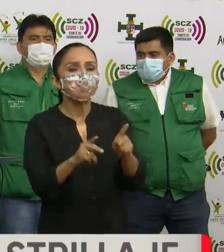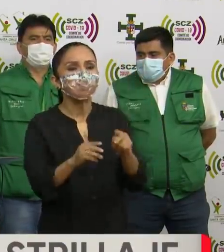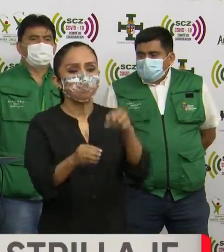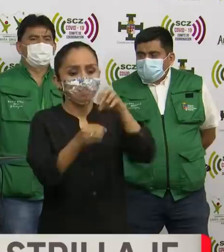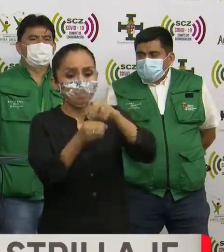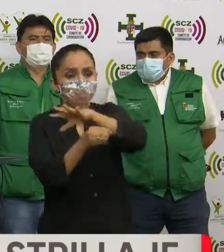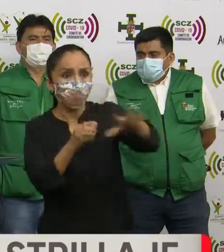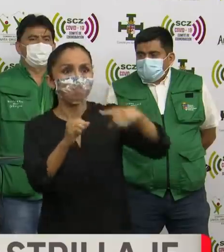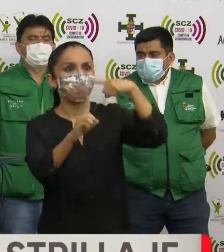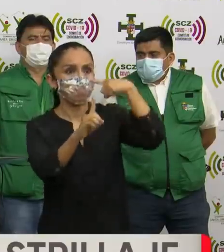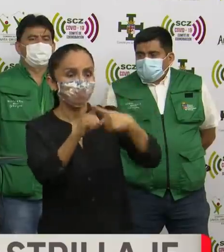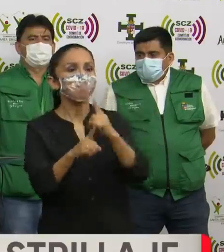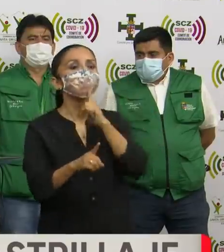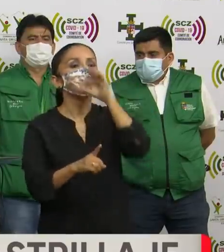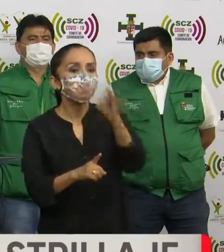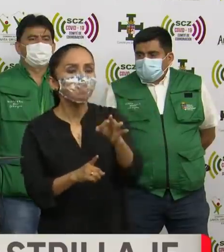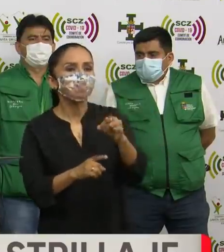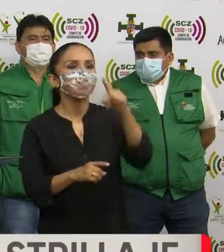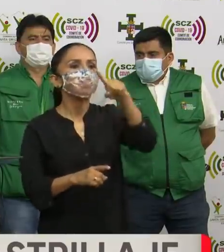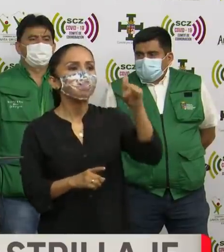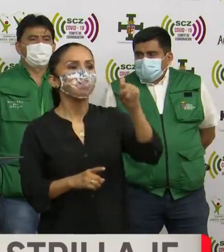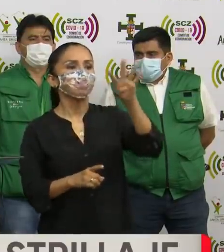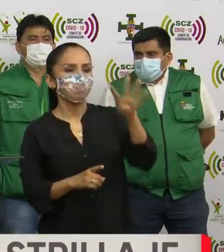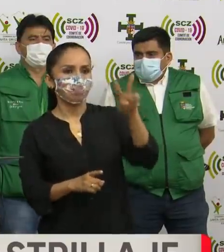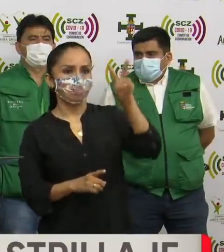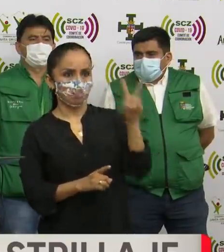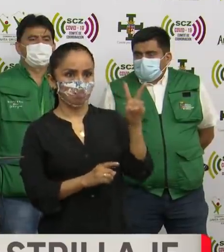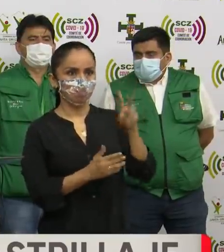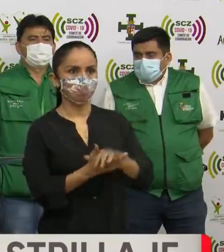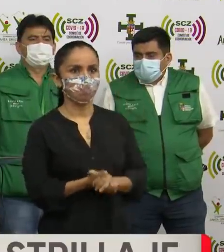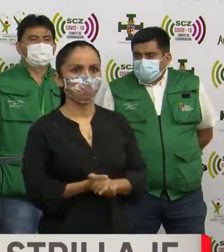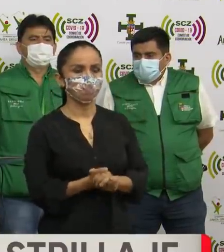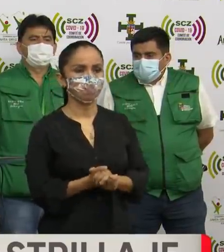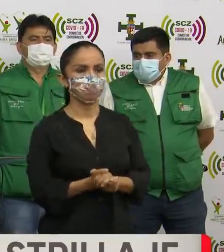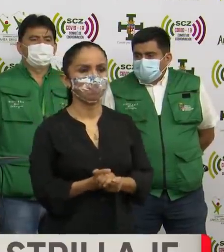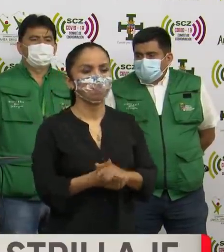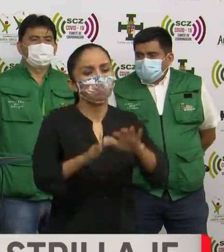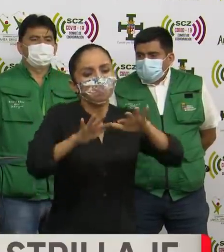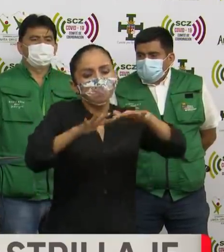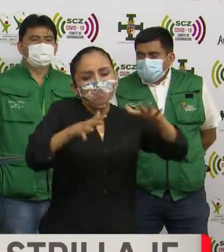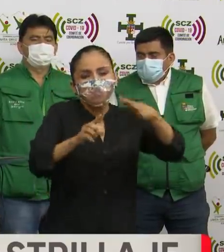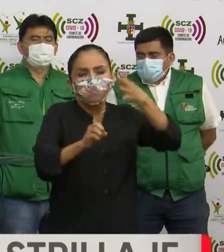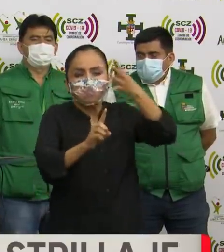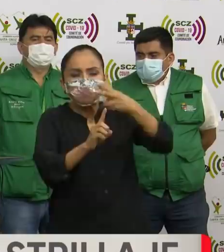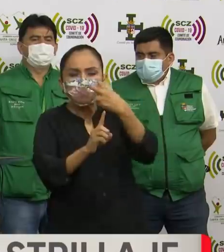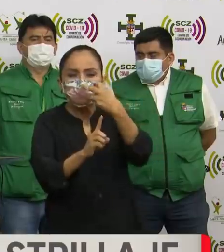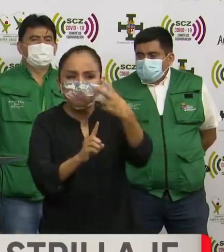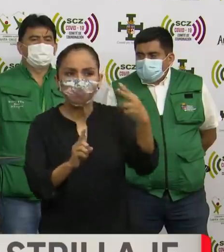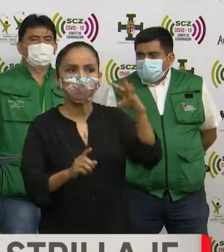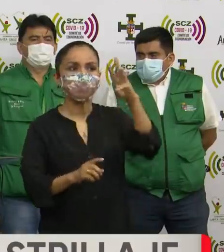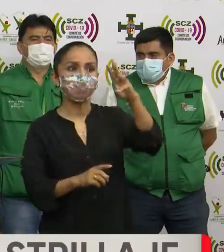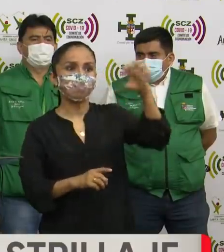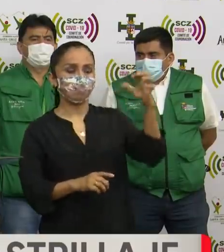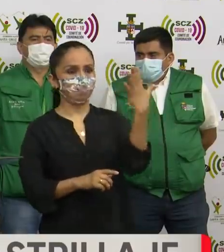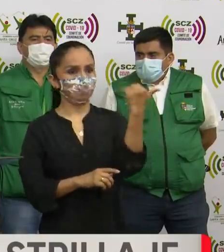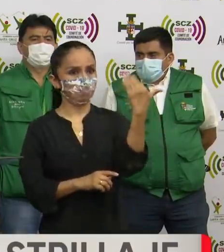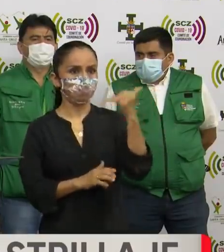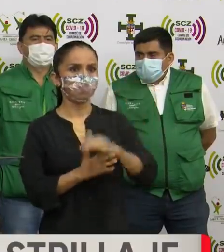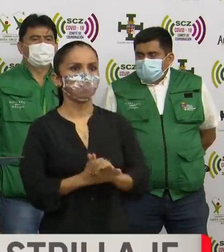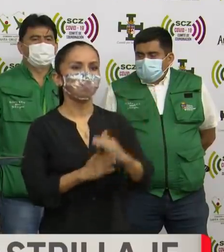con COVID confirmadas, 142. Levemente sospechosas,